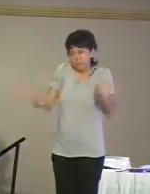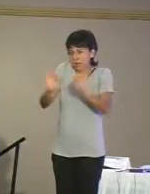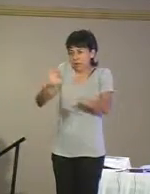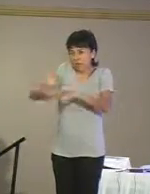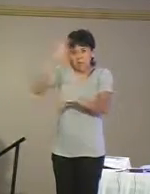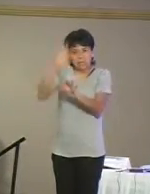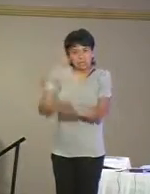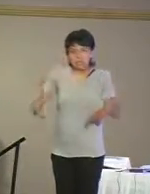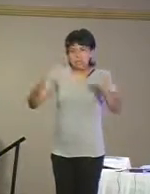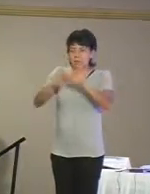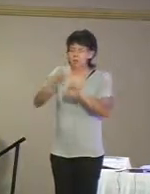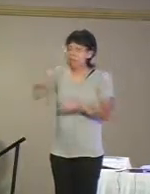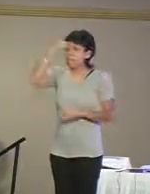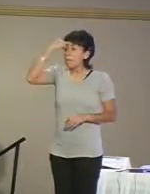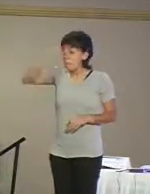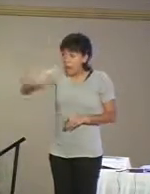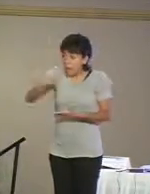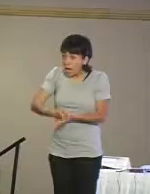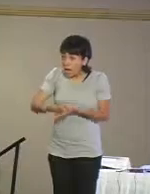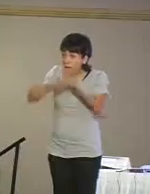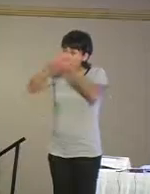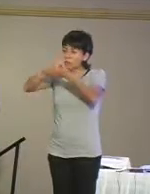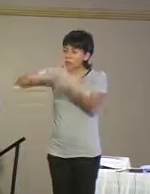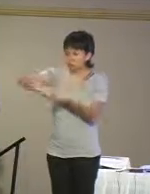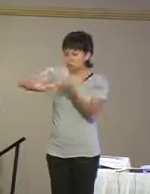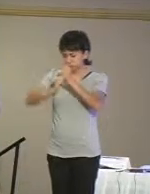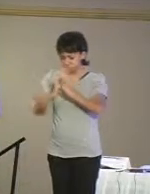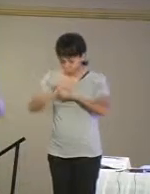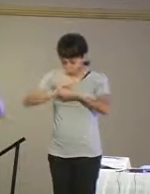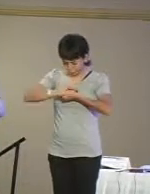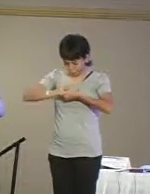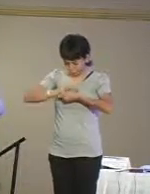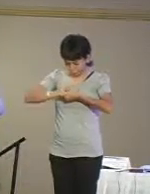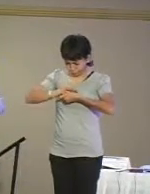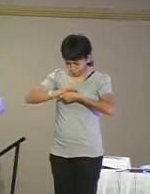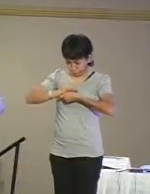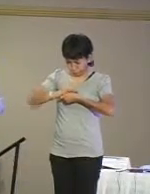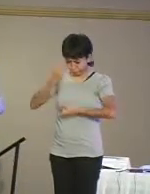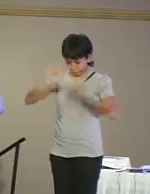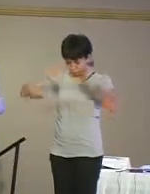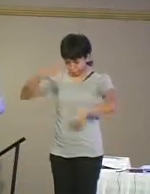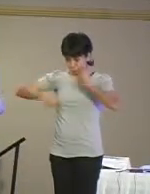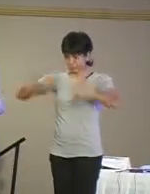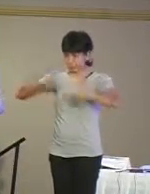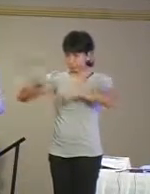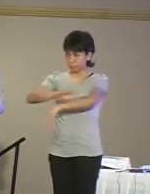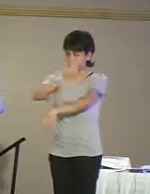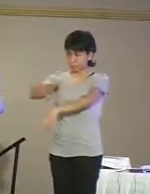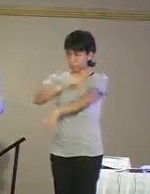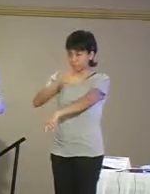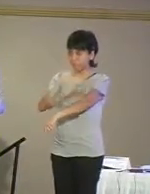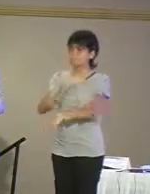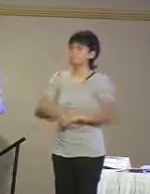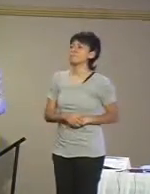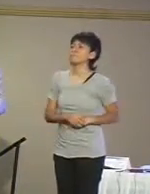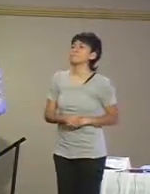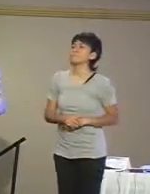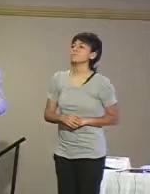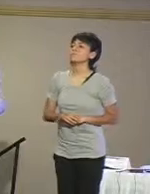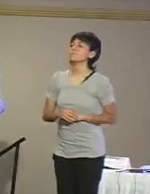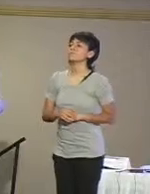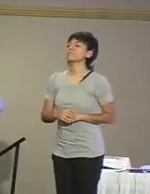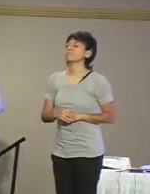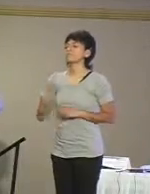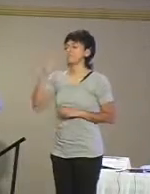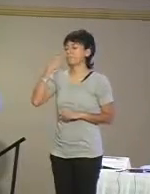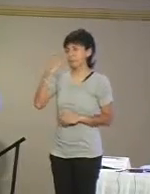una circunstancia muy importante para entenderlo más. Quiero decir que empieza la preparación y